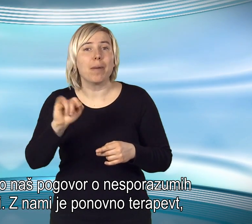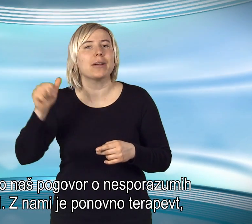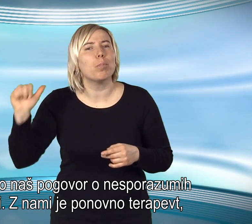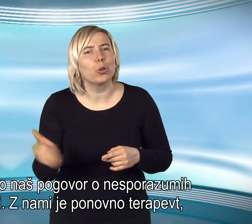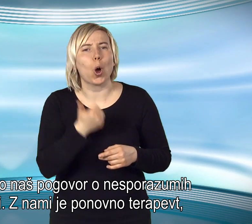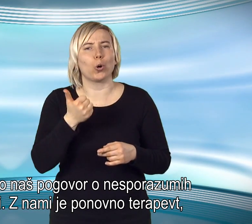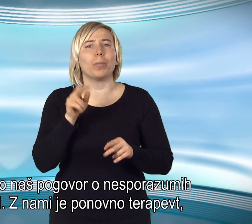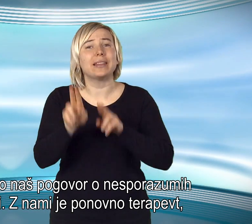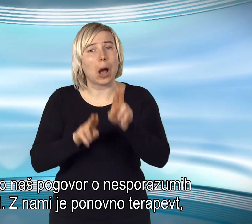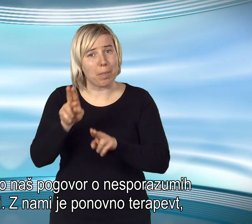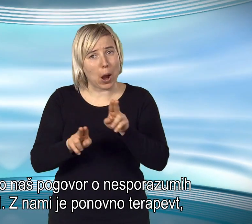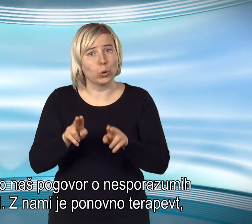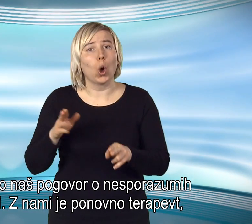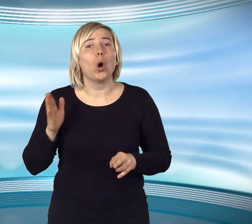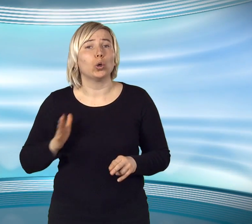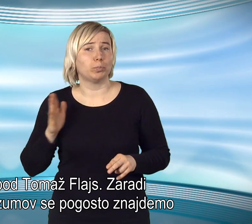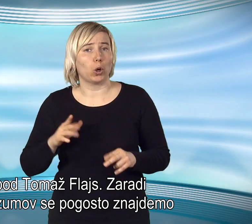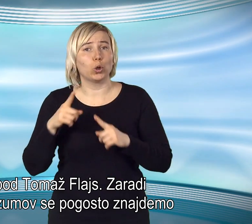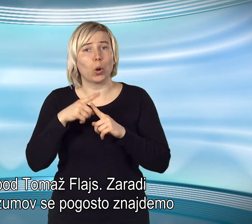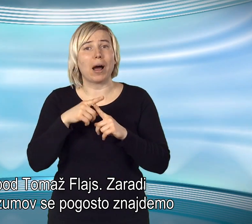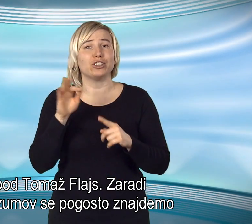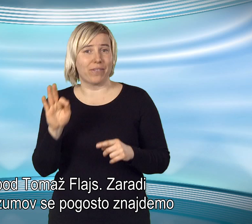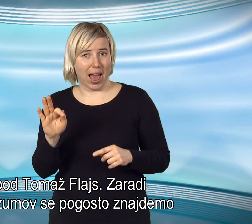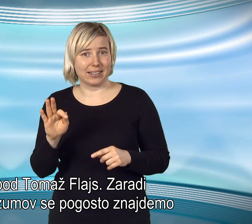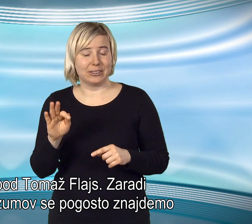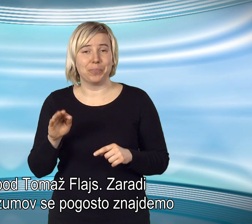nami je ponovno terapevt, gospod Tomaž Flajs.